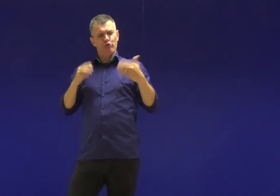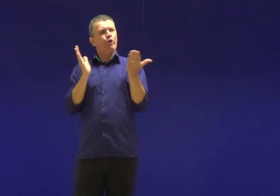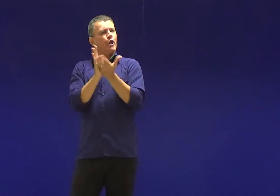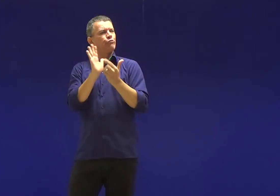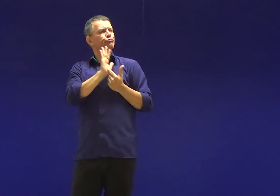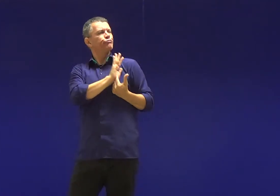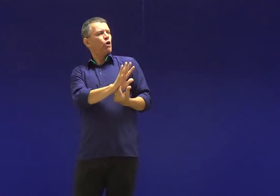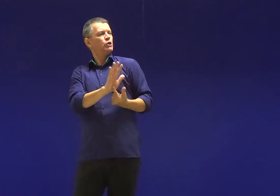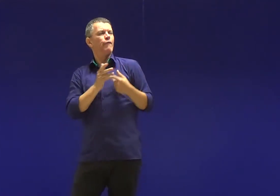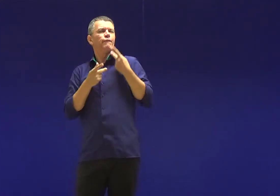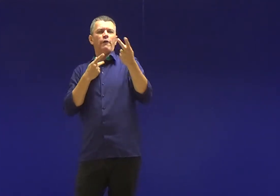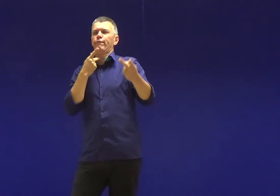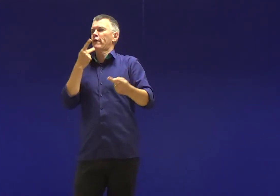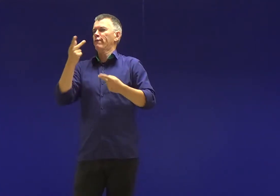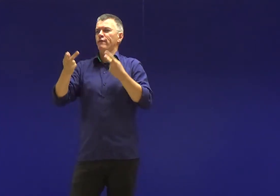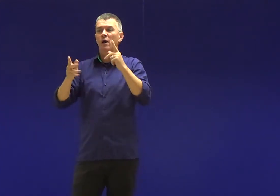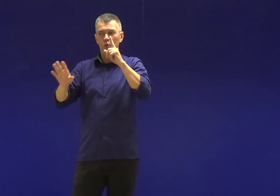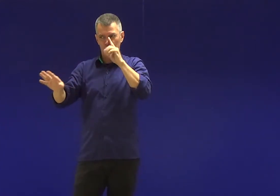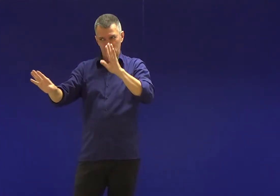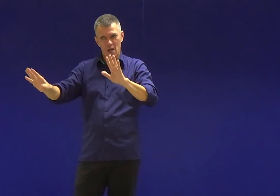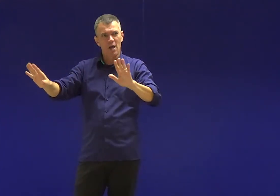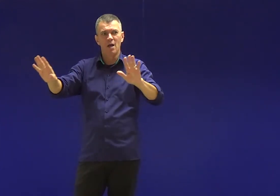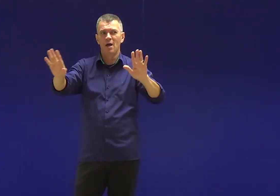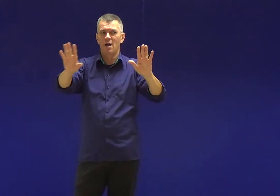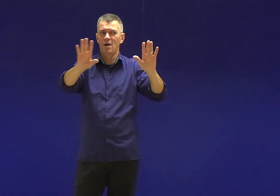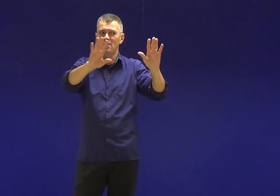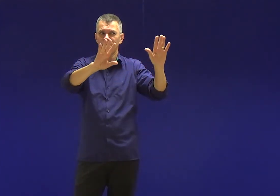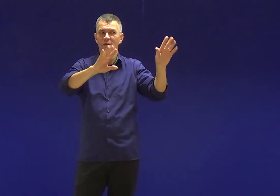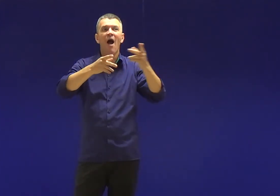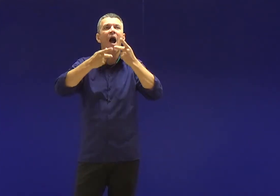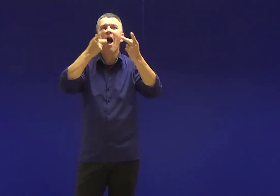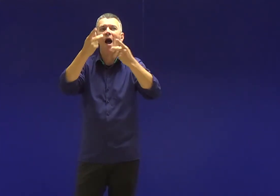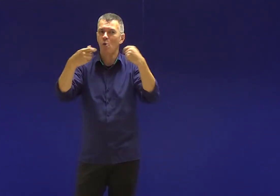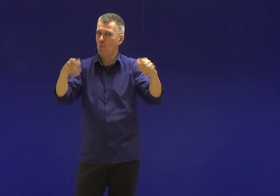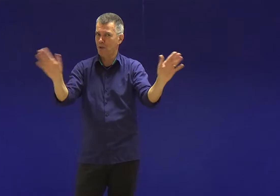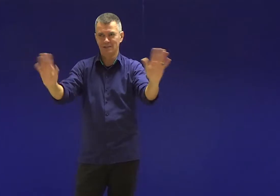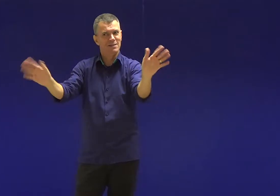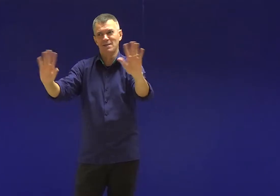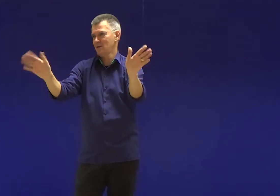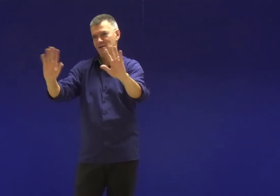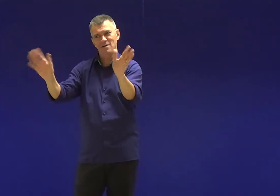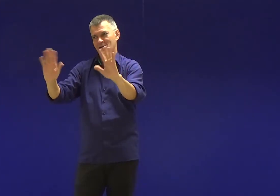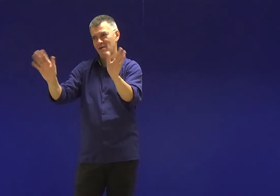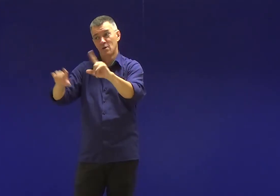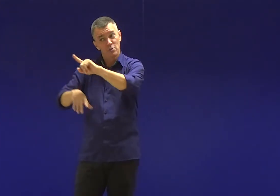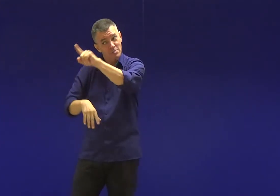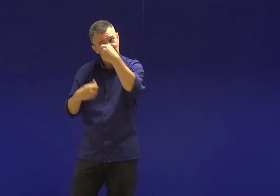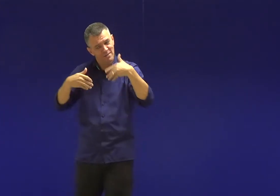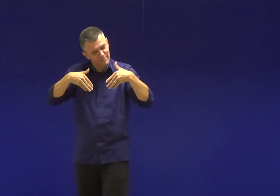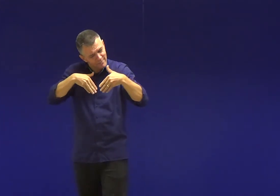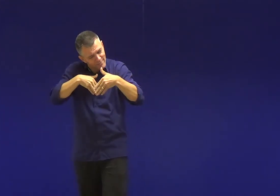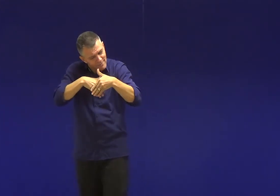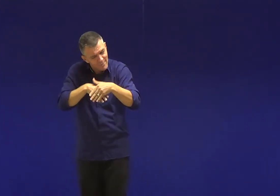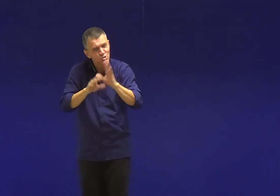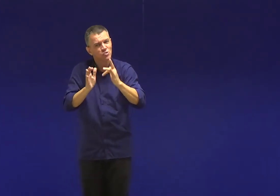sou cristão. E fala, e fala, e fala. E todo mundo sabe que você é cristão. Não precisa falar que você é